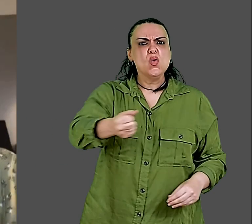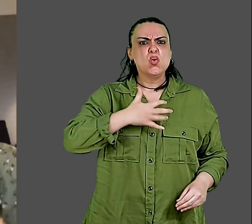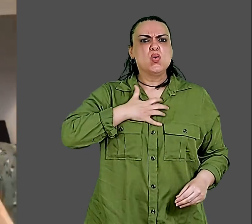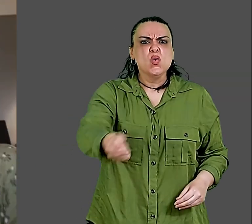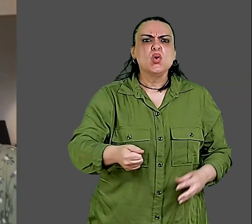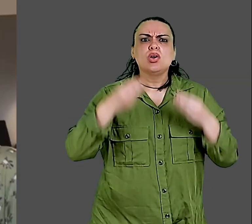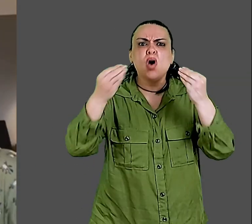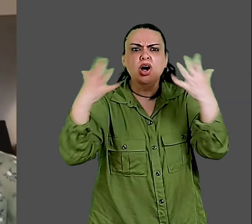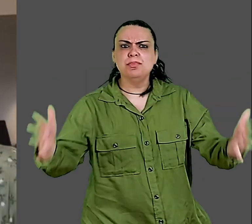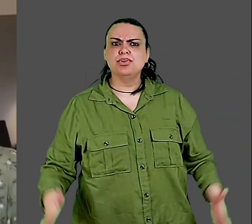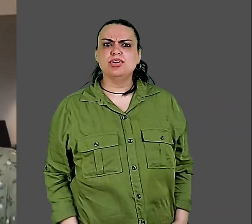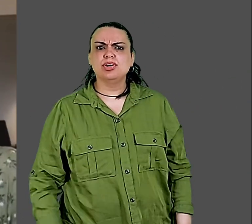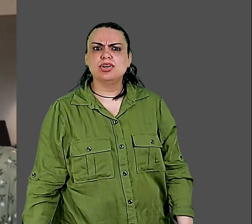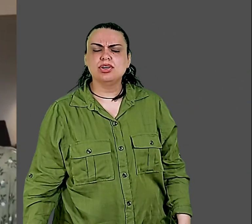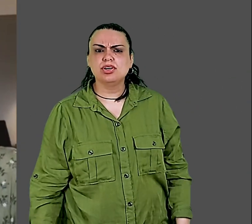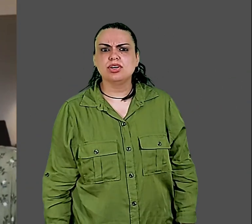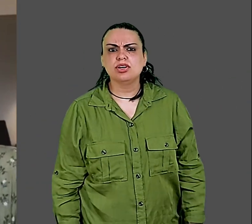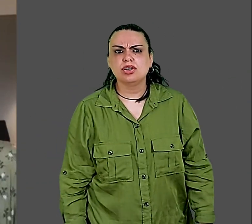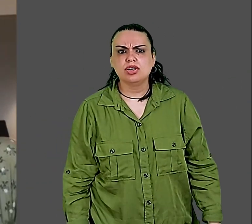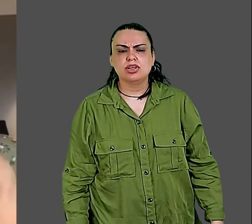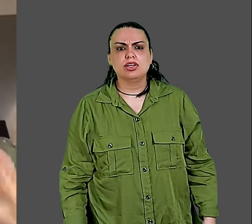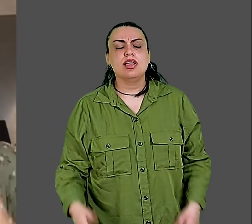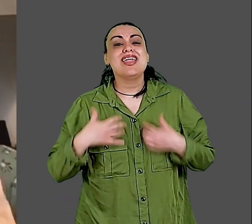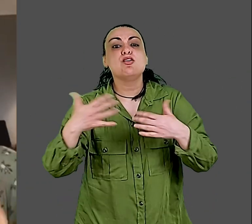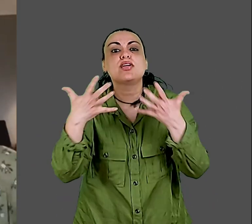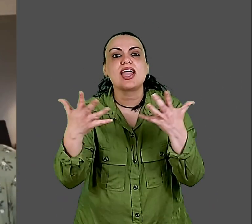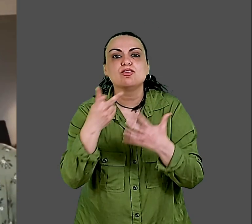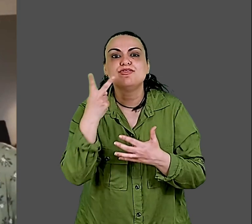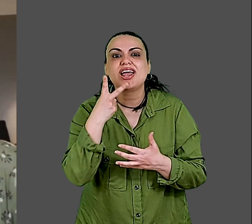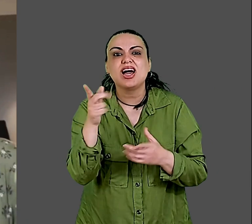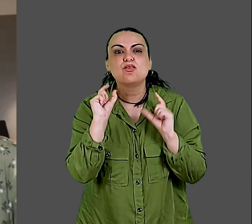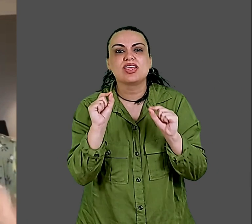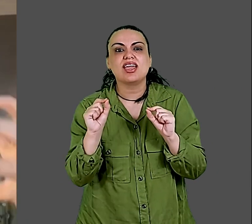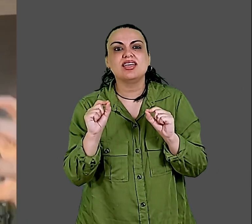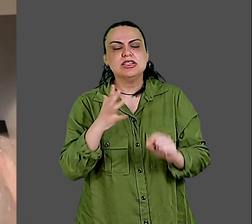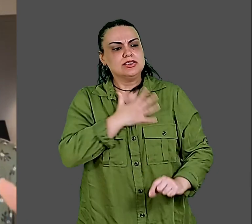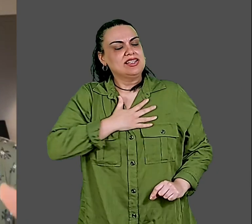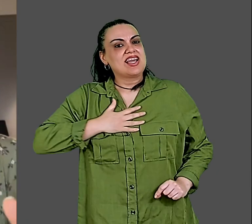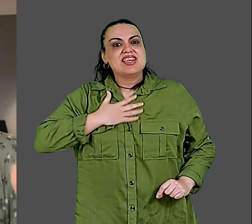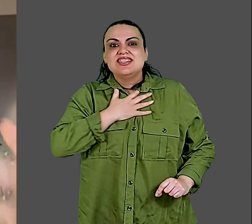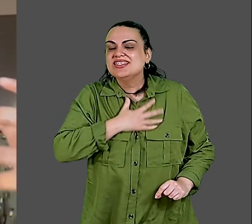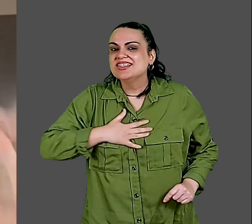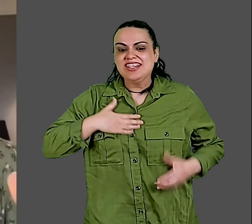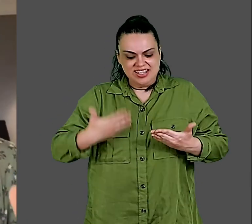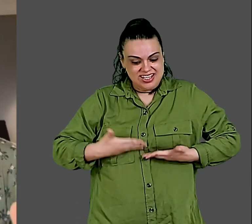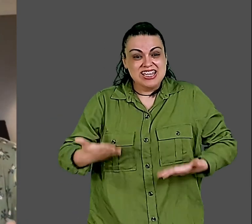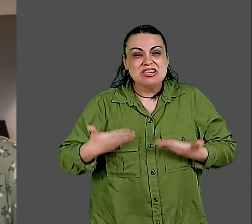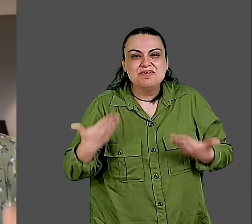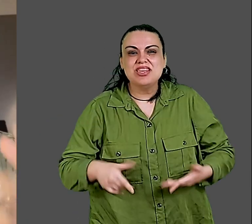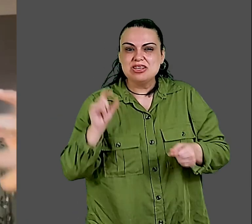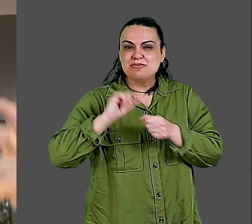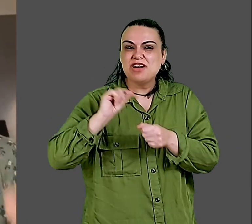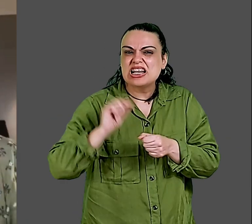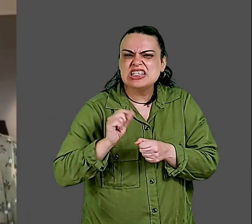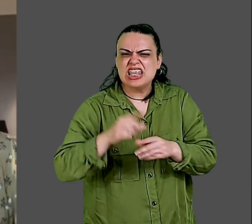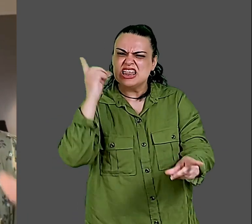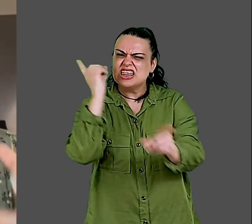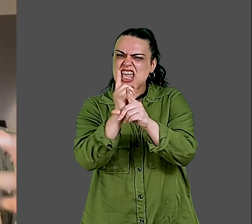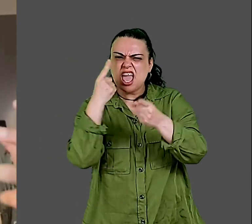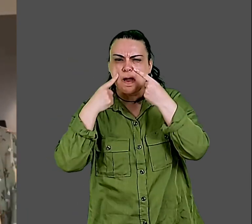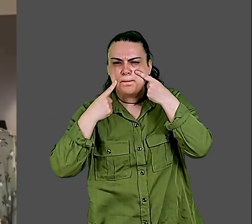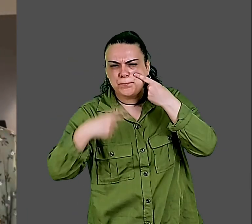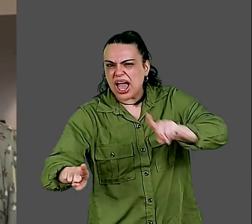O que eu tô querendo dizer com isso, gente? Realização não está naquilo que a gente pode ter. Realização está